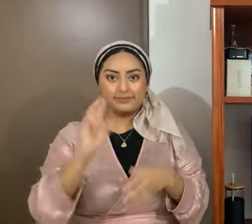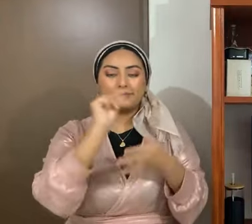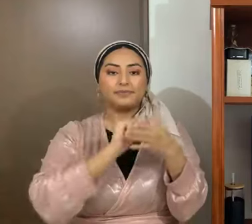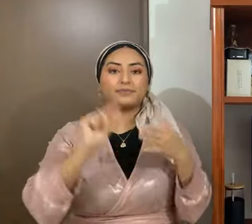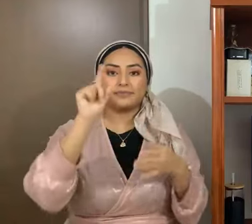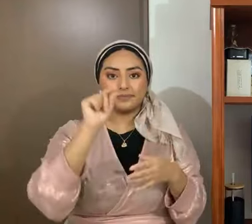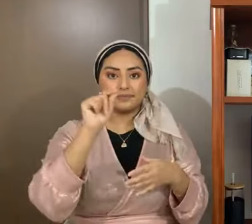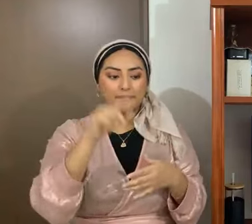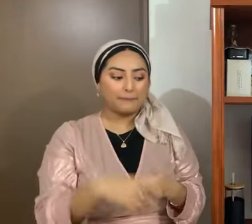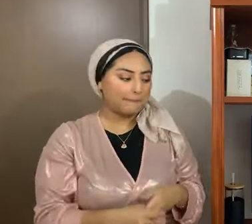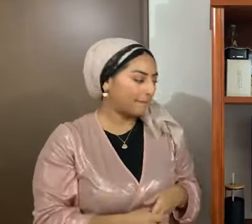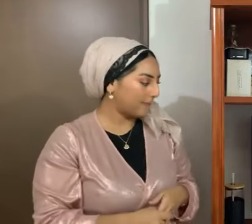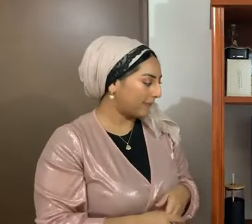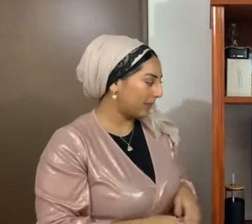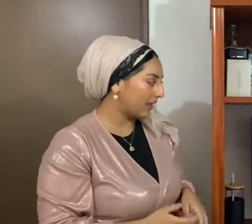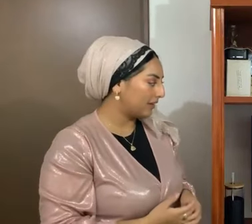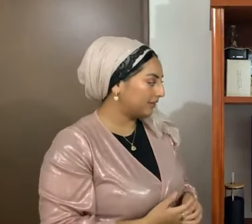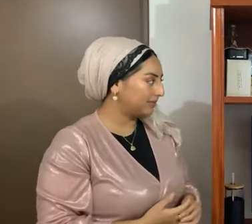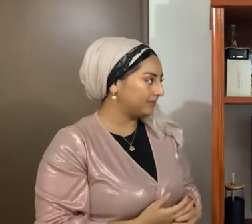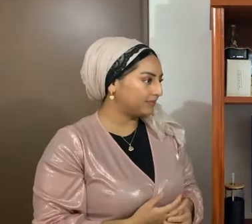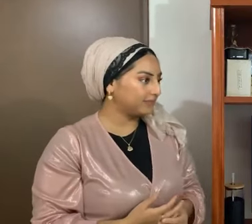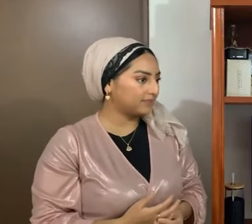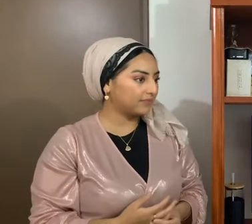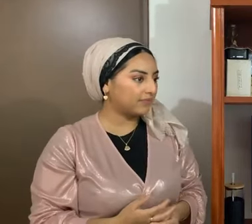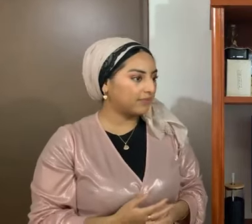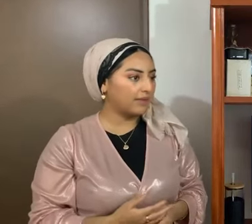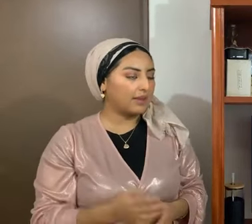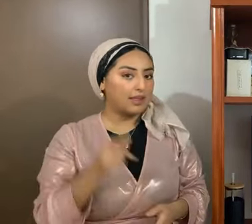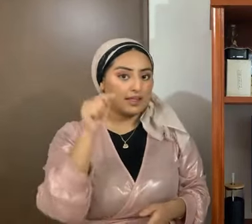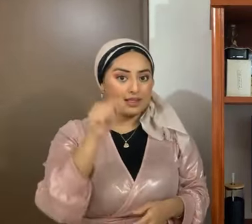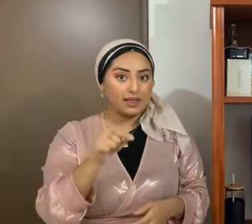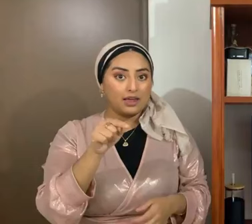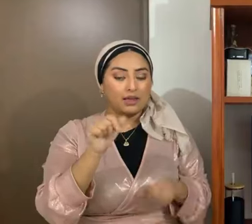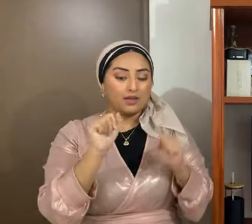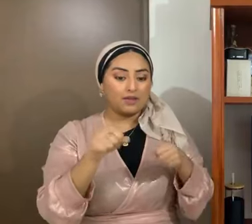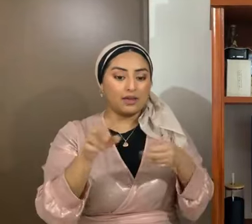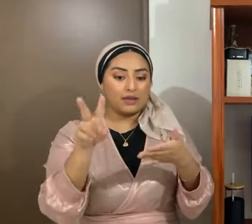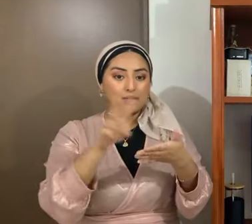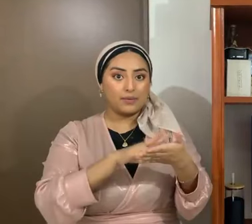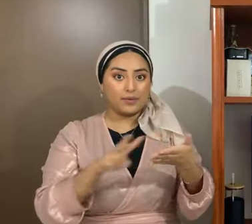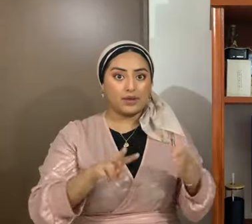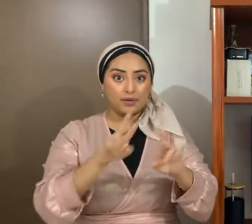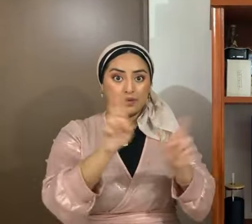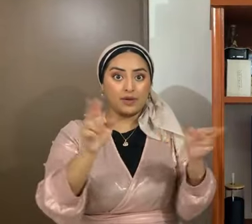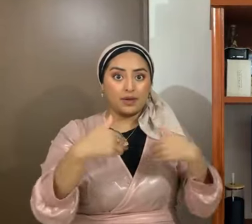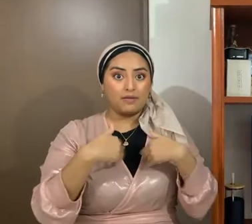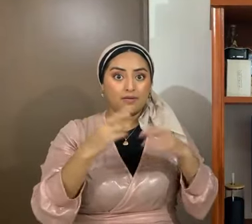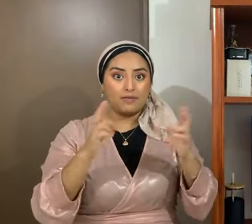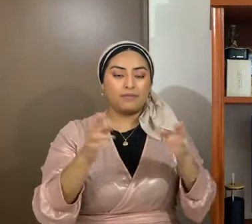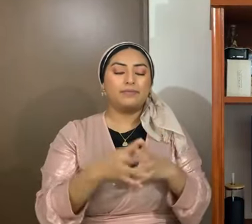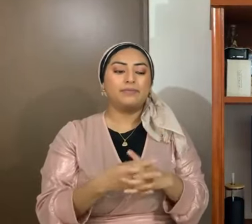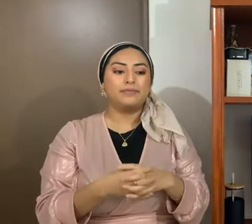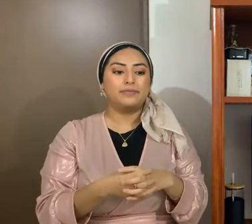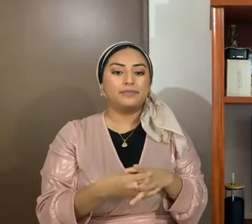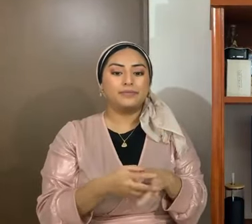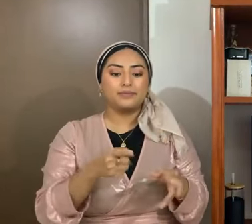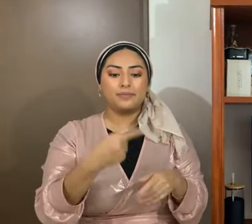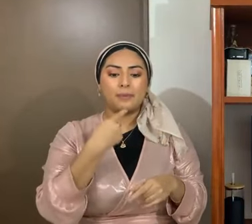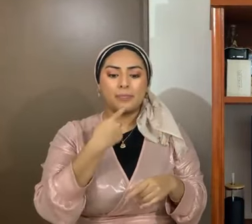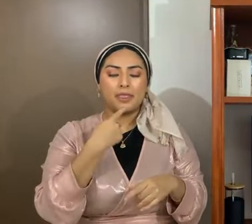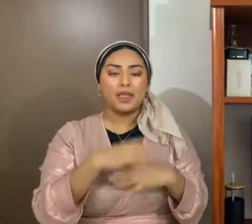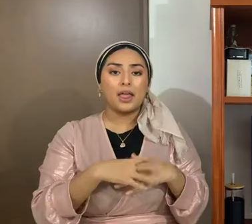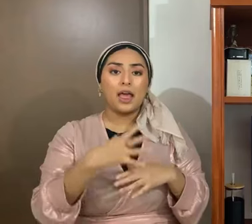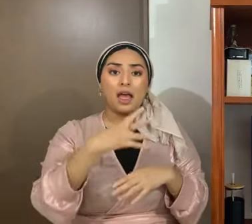20. Éxodo 27, 20. Y entonces allí podemos leer, ya lo tienen, ¿sí? Muy bien.